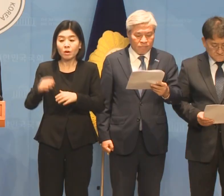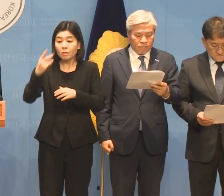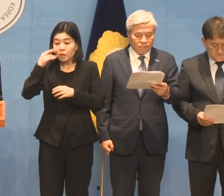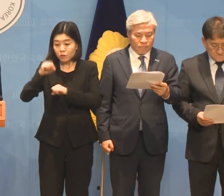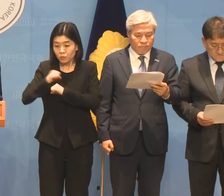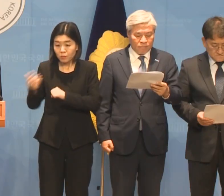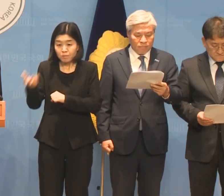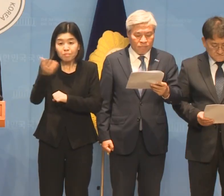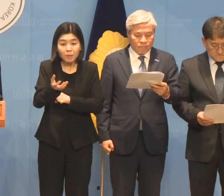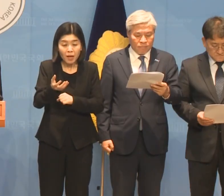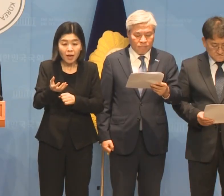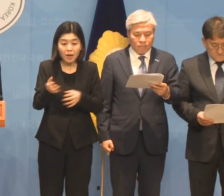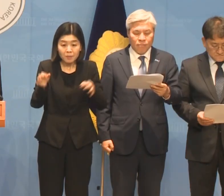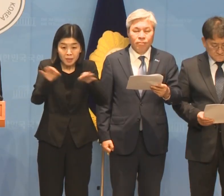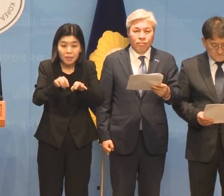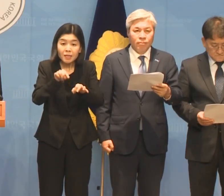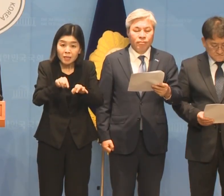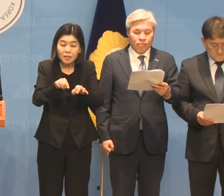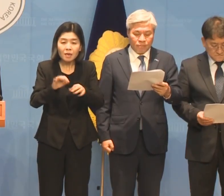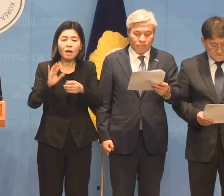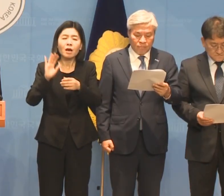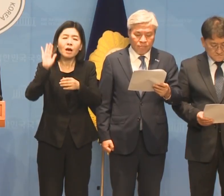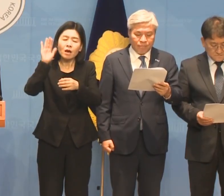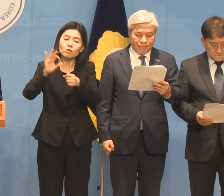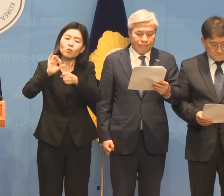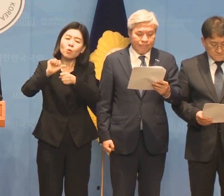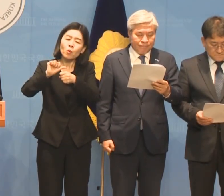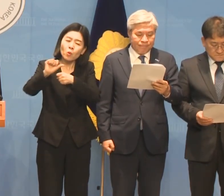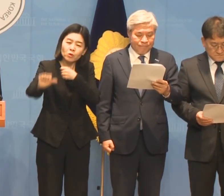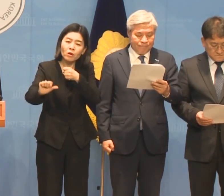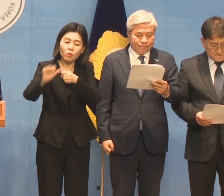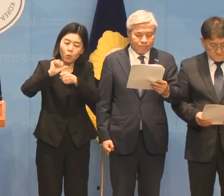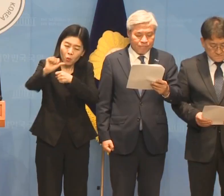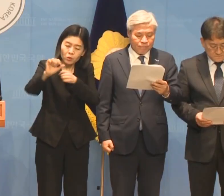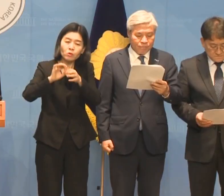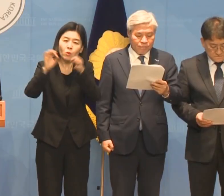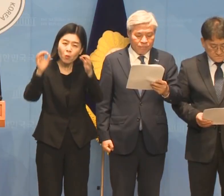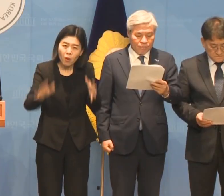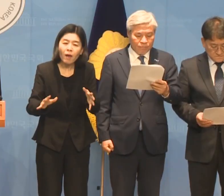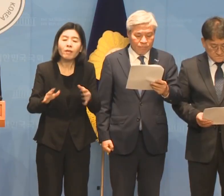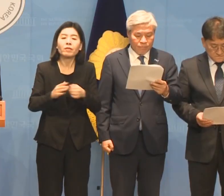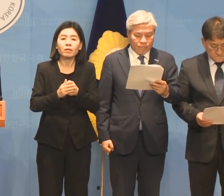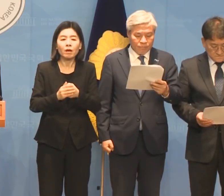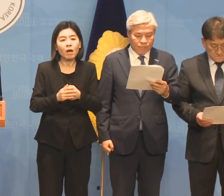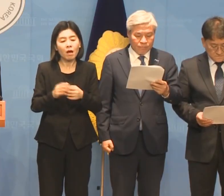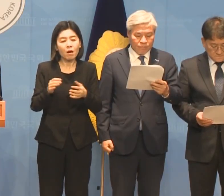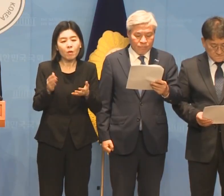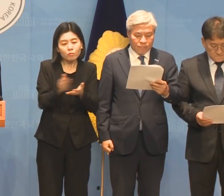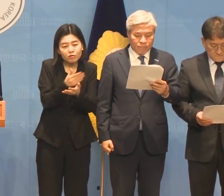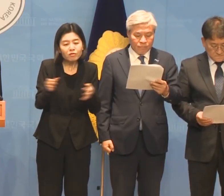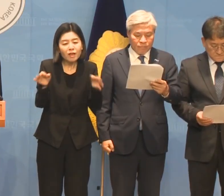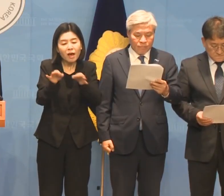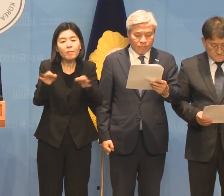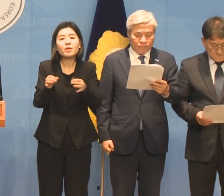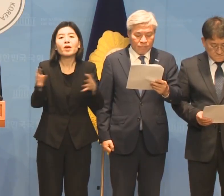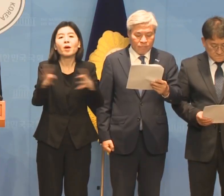향후 5년간 분담 비용을 작년에 합의했습니다. 국민 생명, 건강, 일자리를 위한 정책이